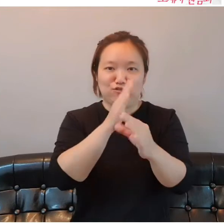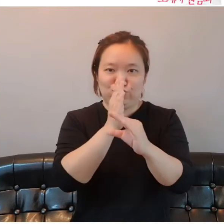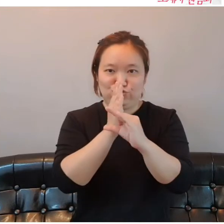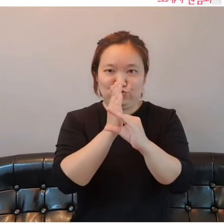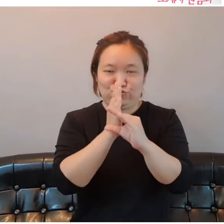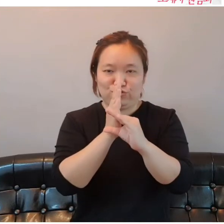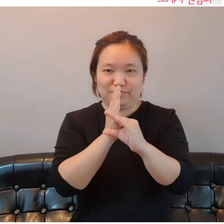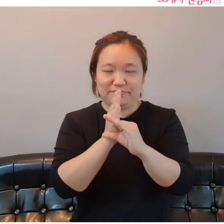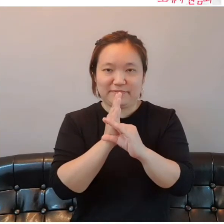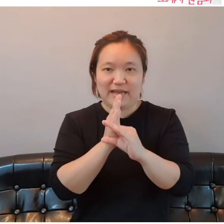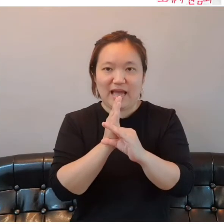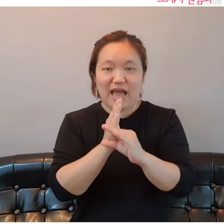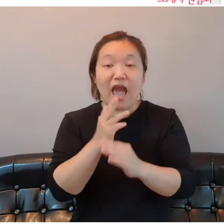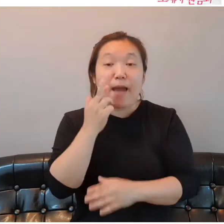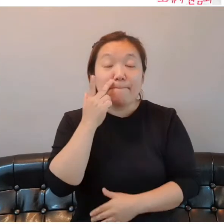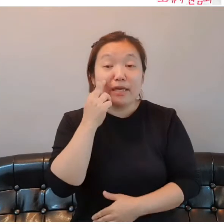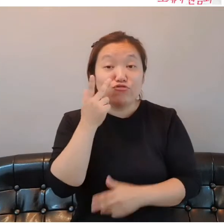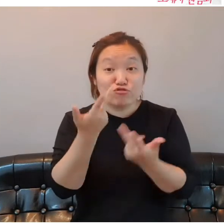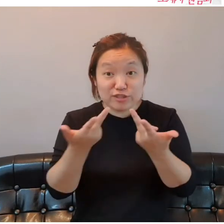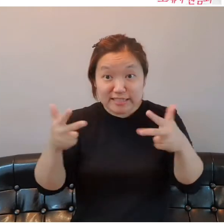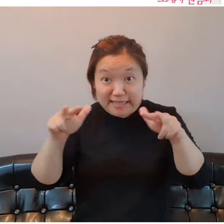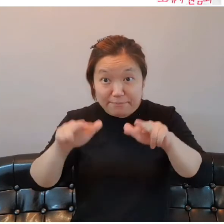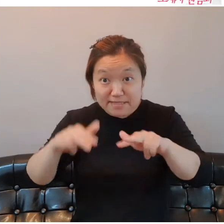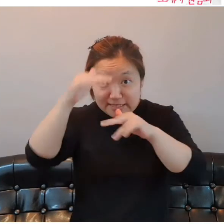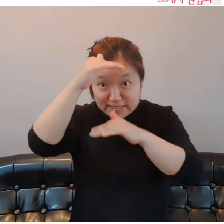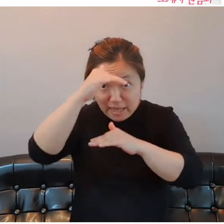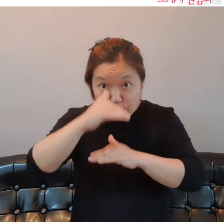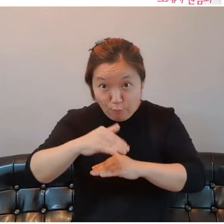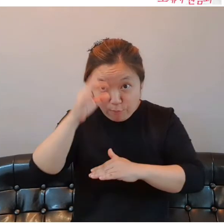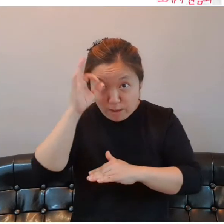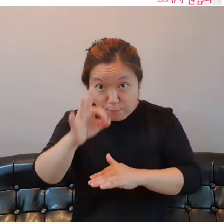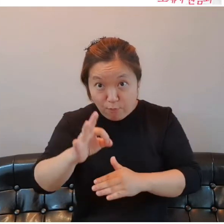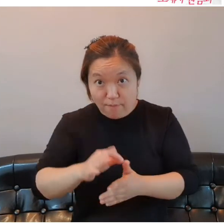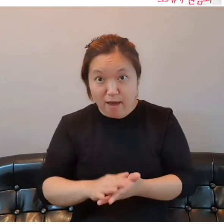전문 매체인 패스트 컴퍼니가 코로나19가